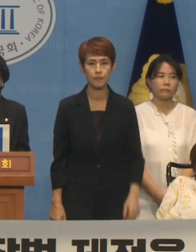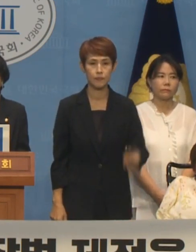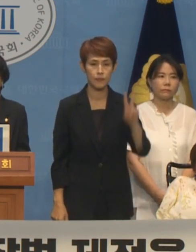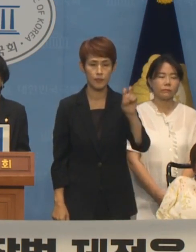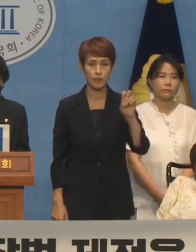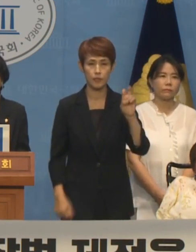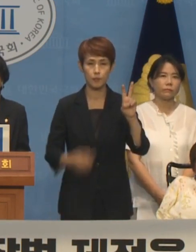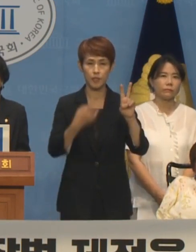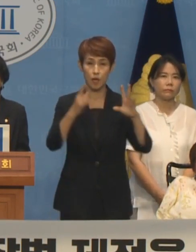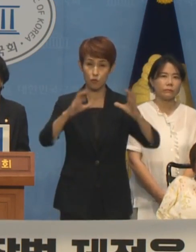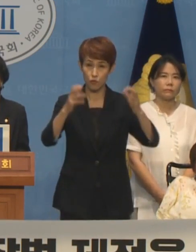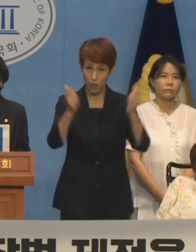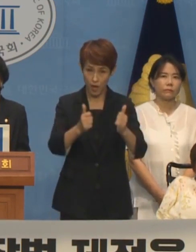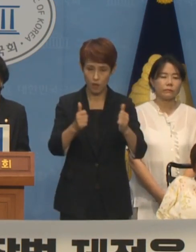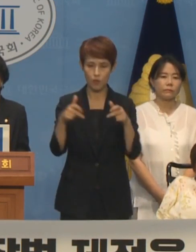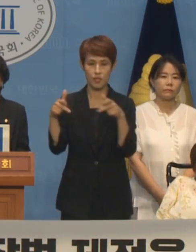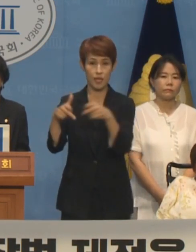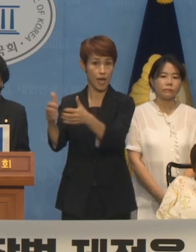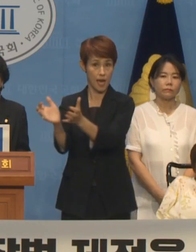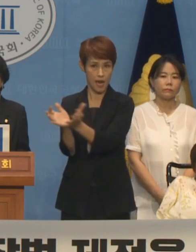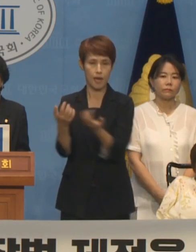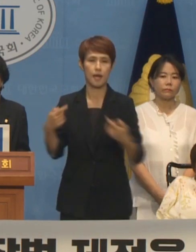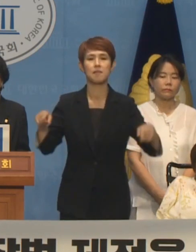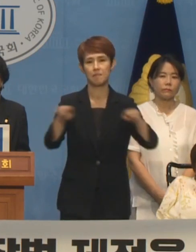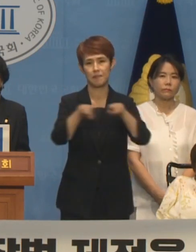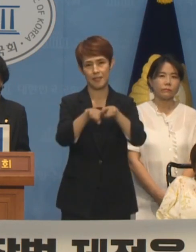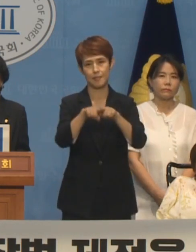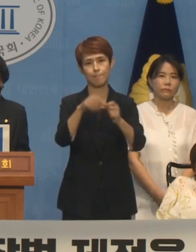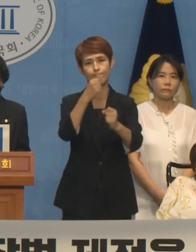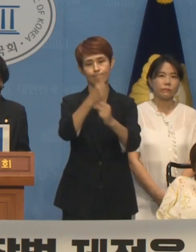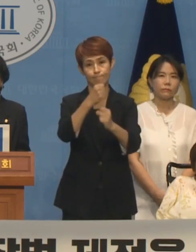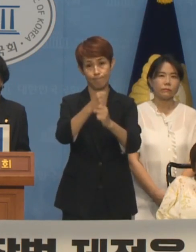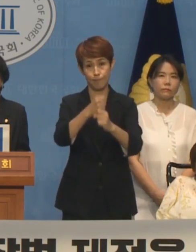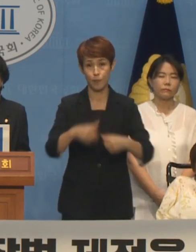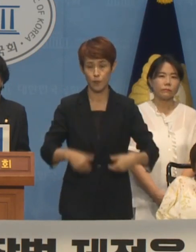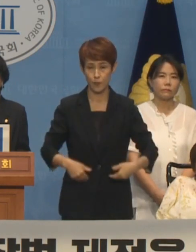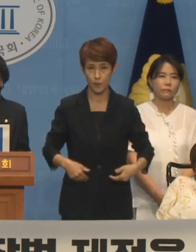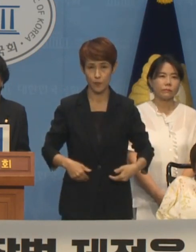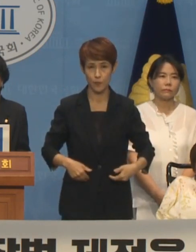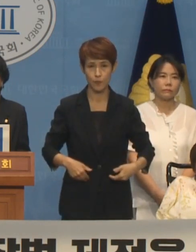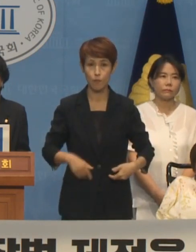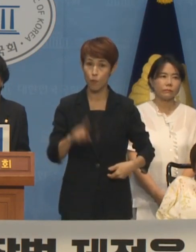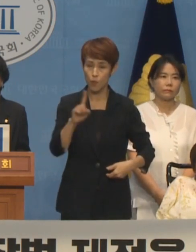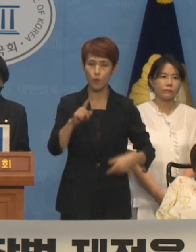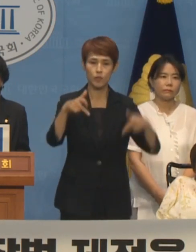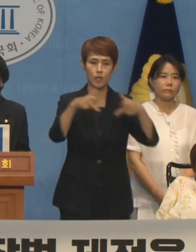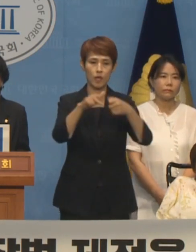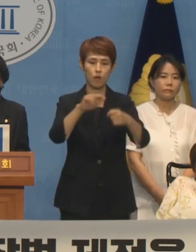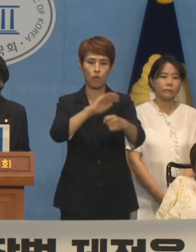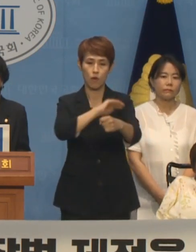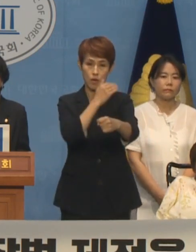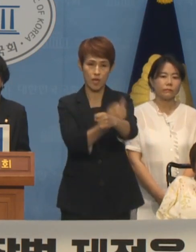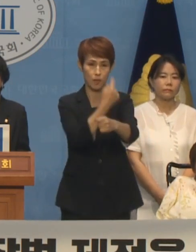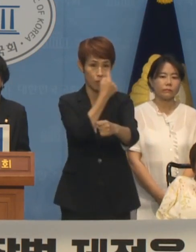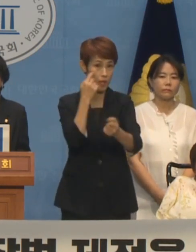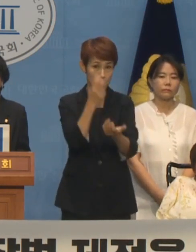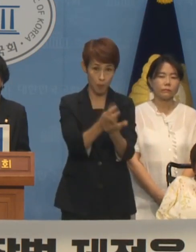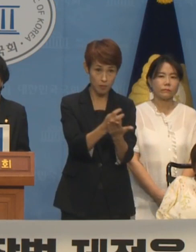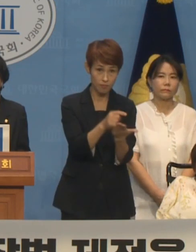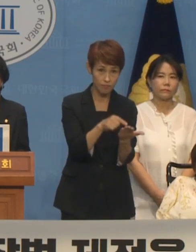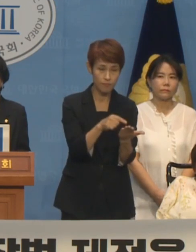22대 국회와 장애계가 함께 만들어가야 할 장애인 권리보장법은